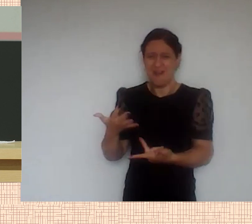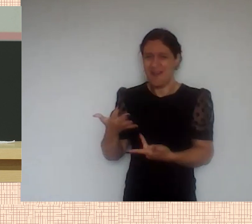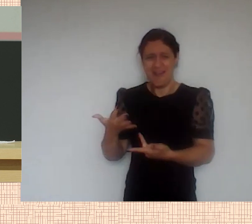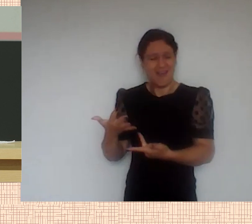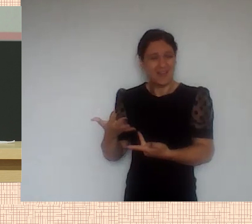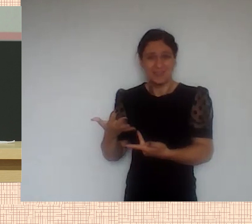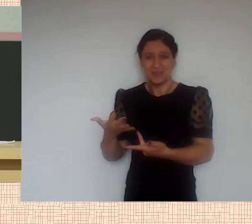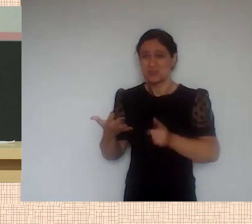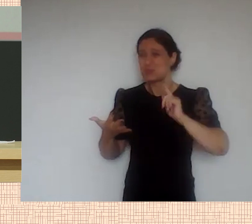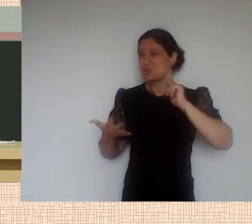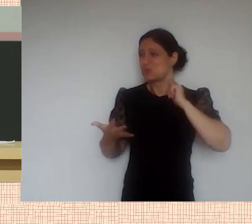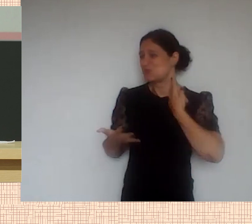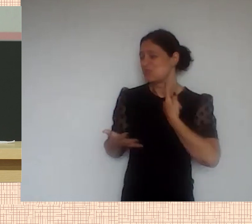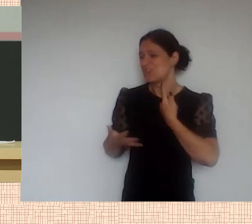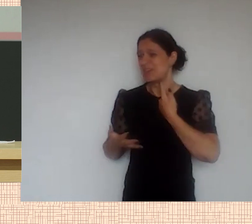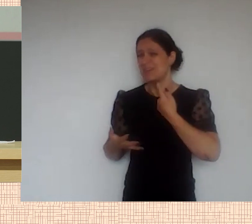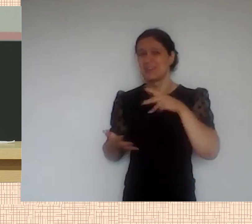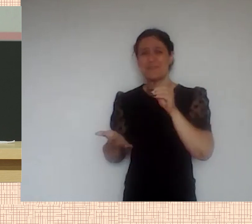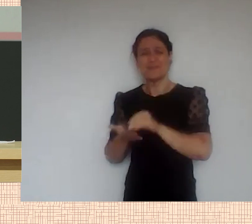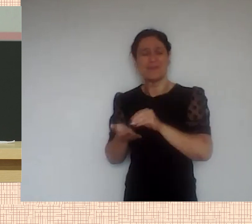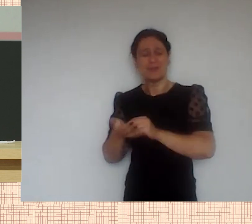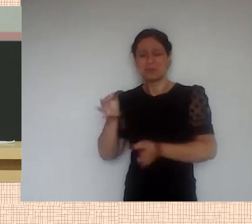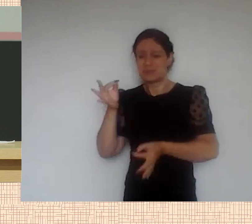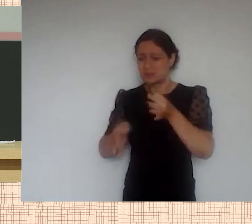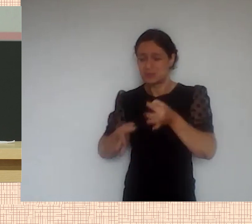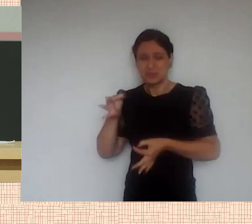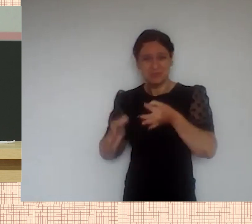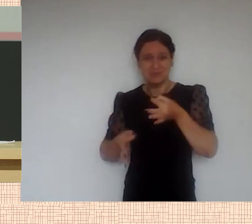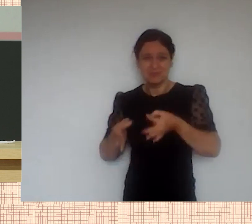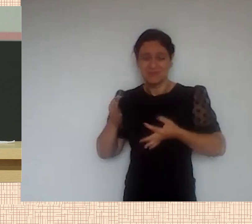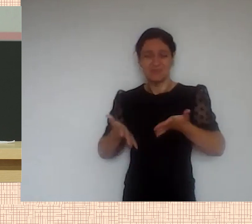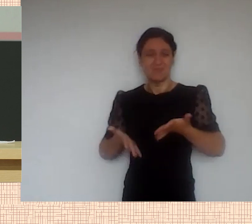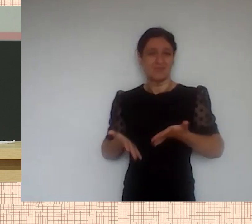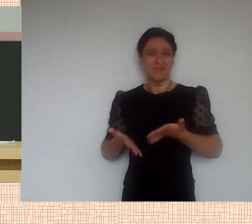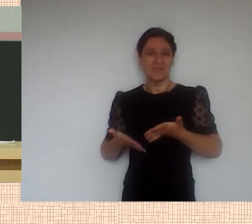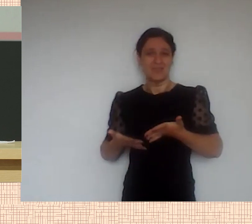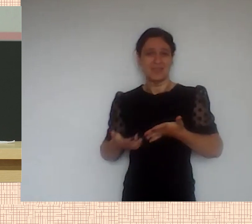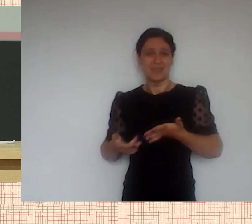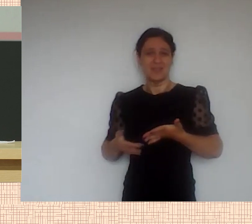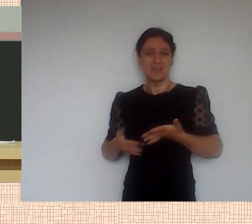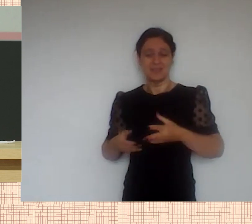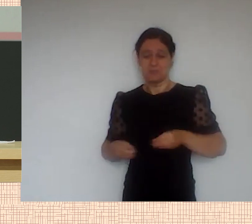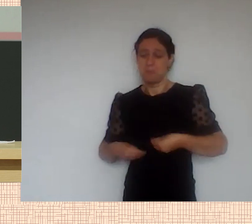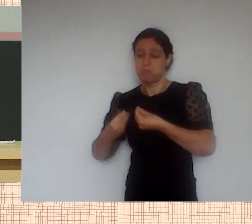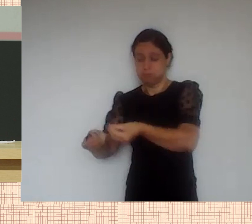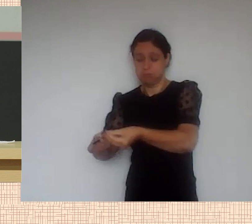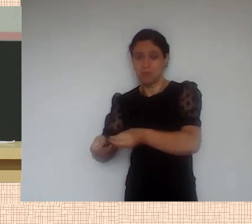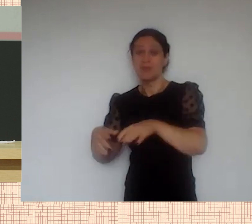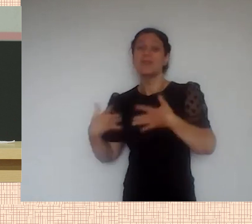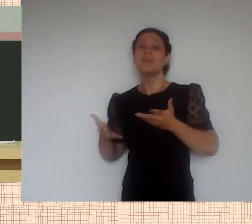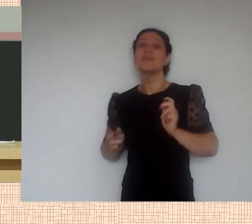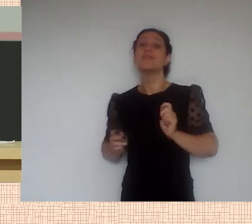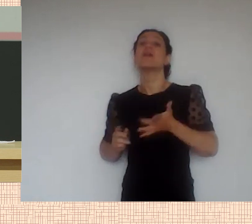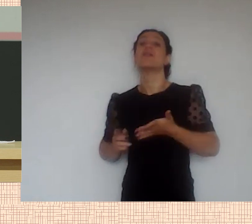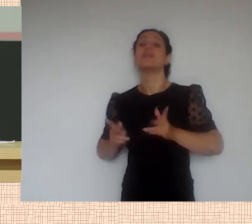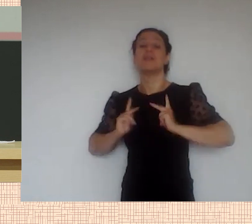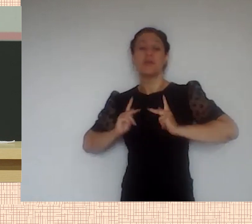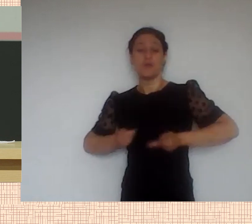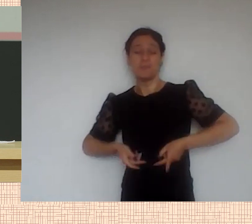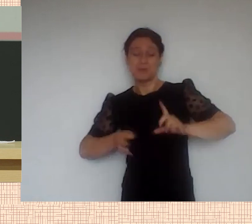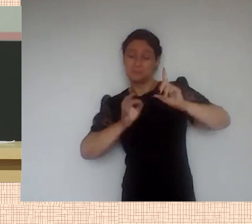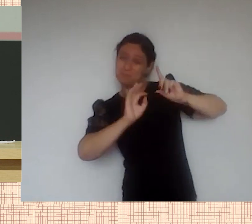impurezas, injustiça, não é? E assim o homem passou a viver longe de